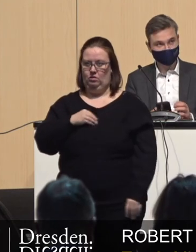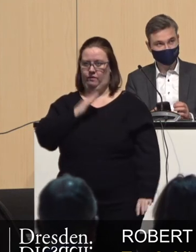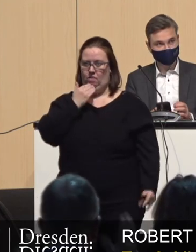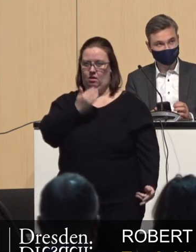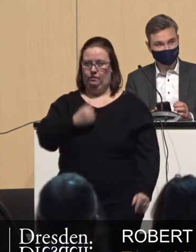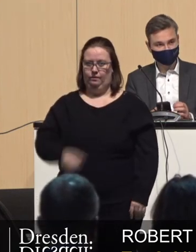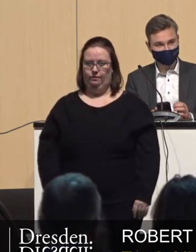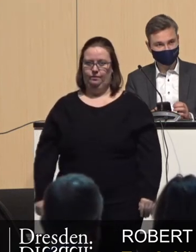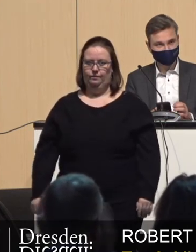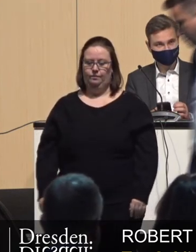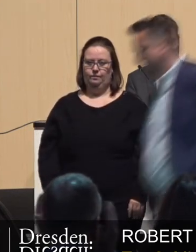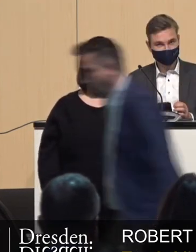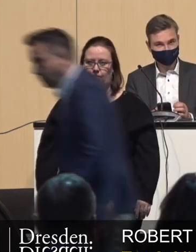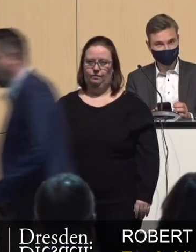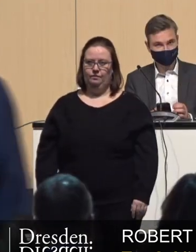Dank.